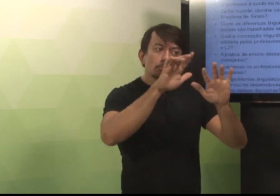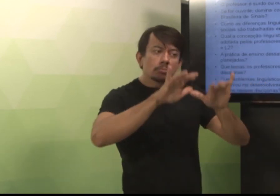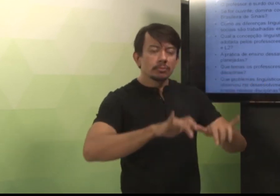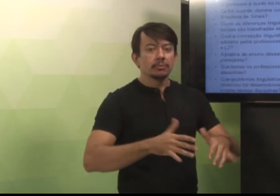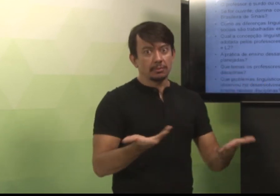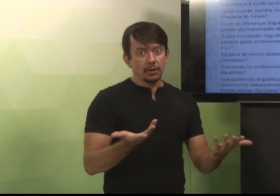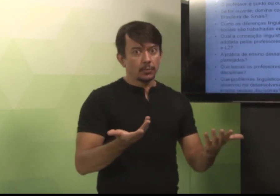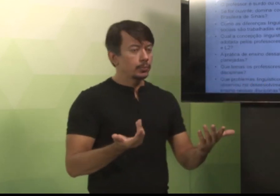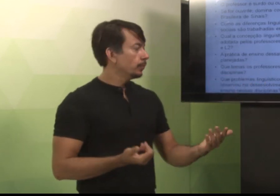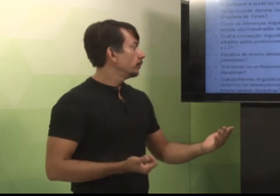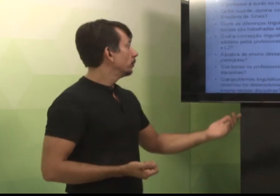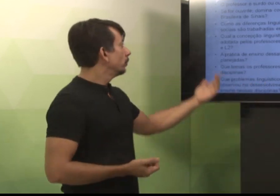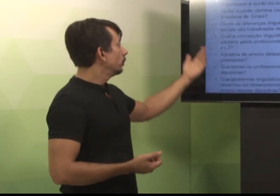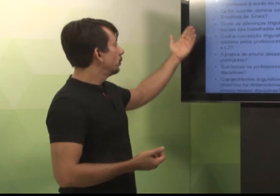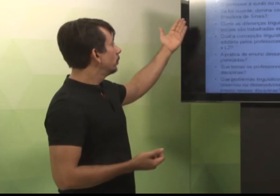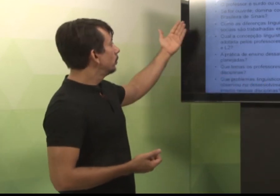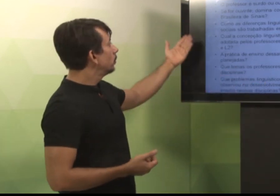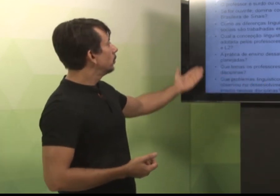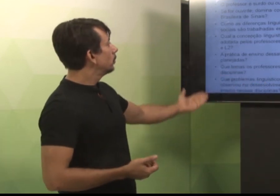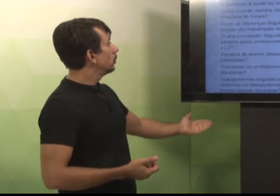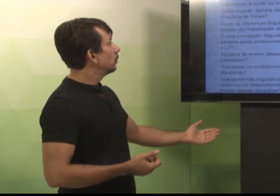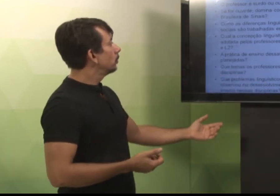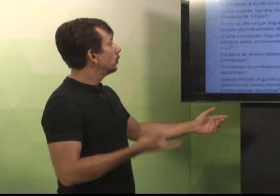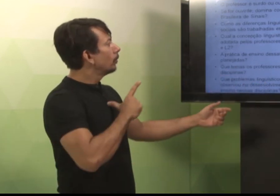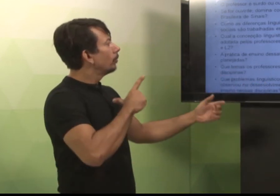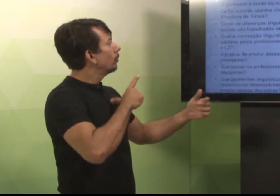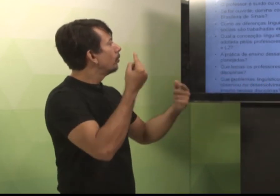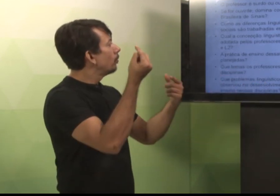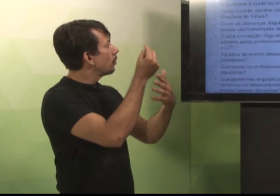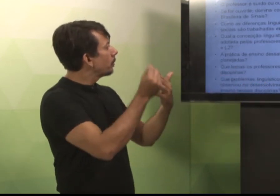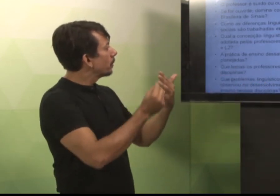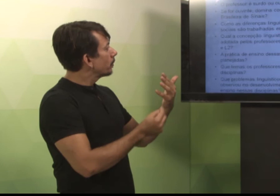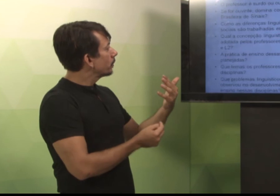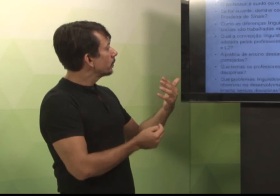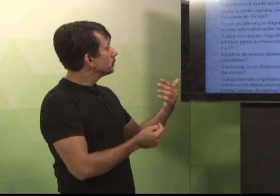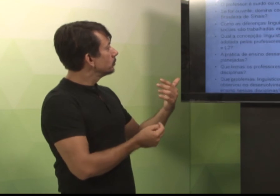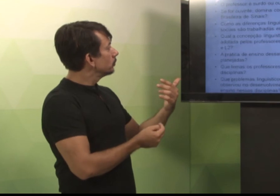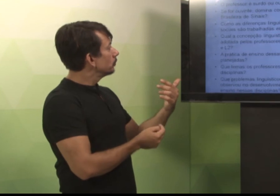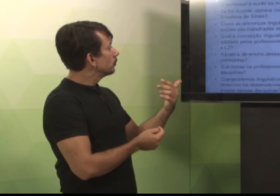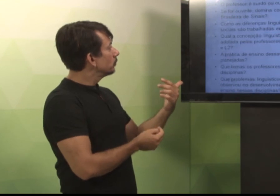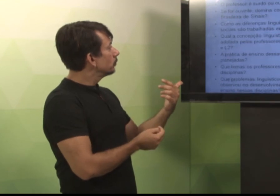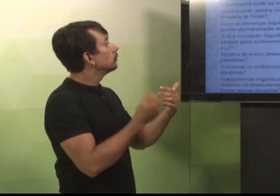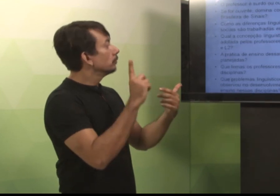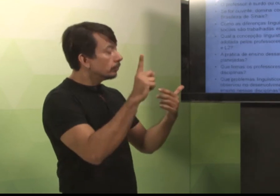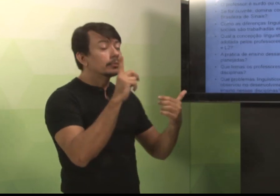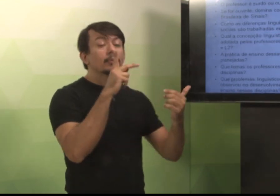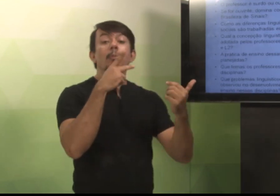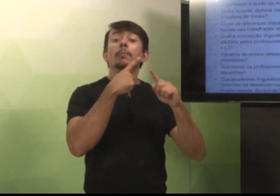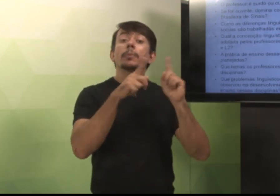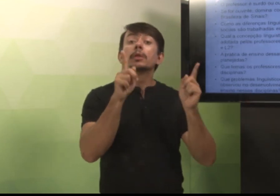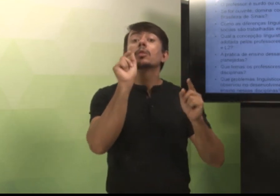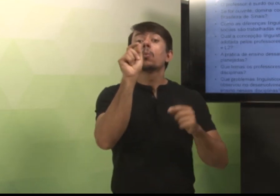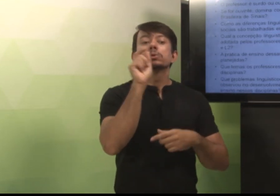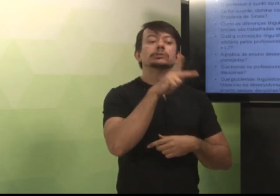tem estratégias, didáticas, você vai anotar tudo isso. Então, vejam que há vários questionamentos.